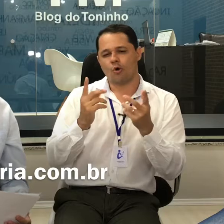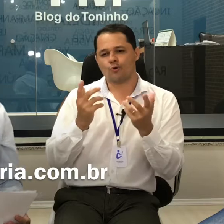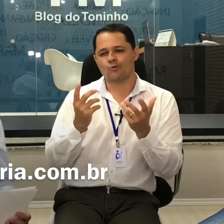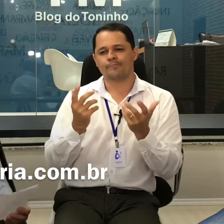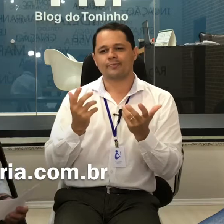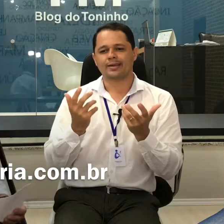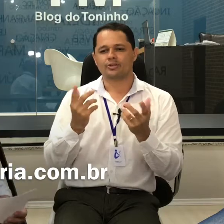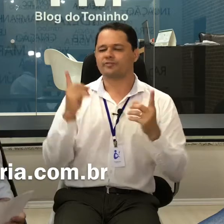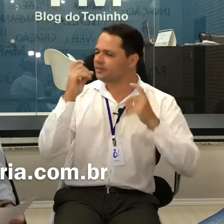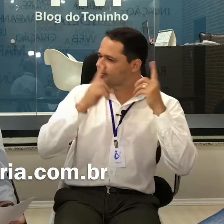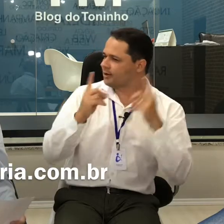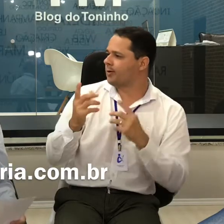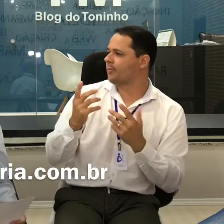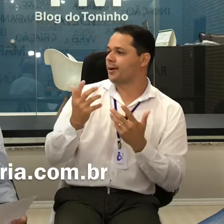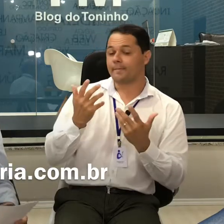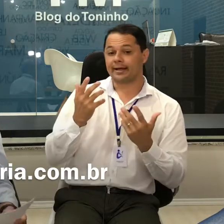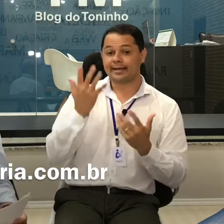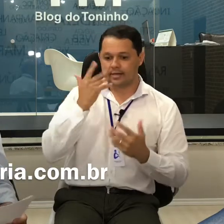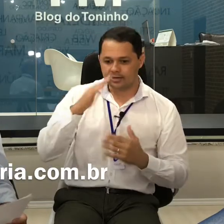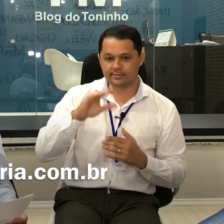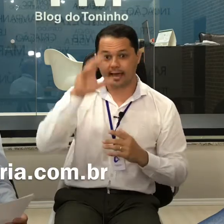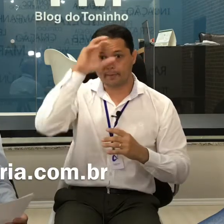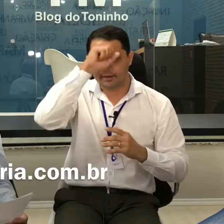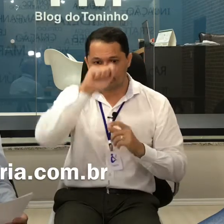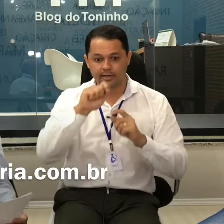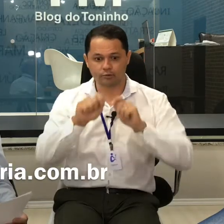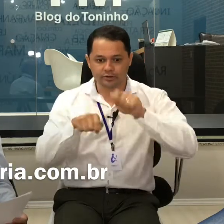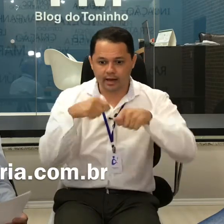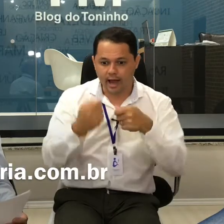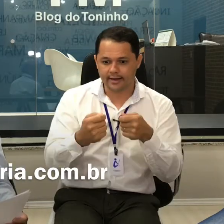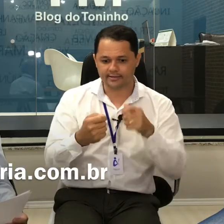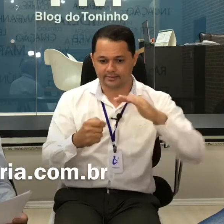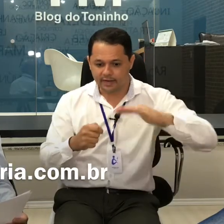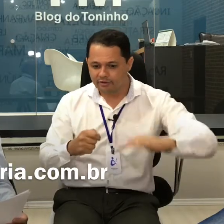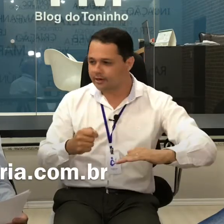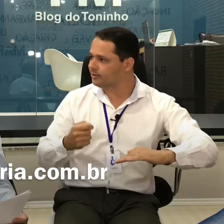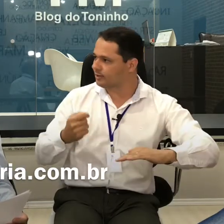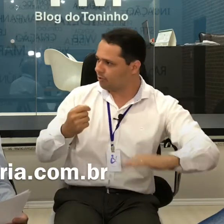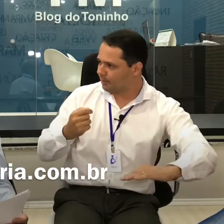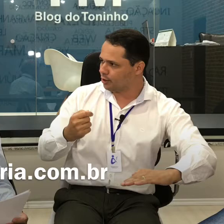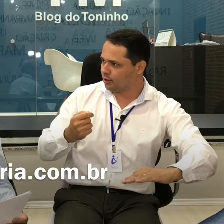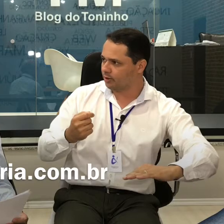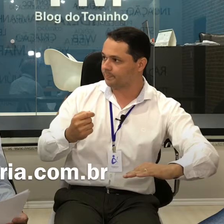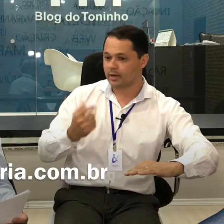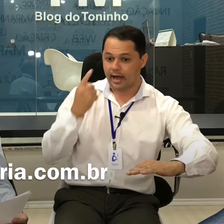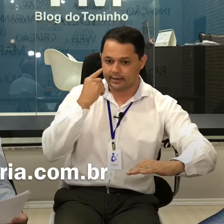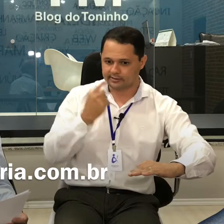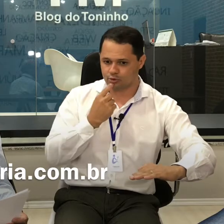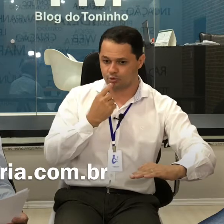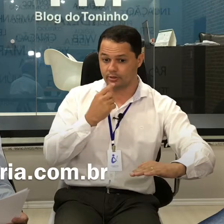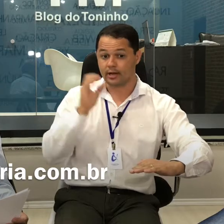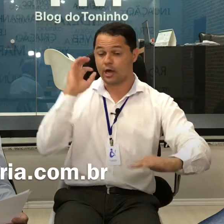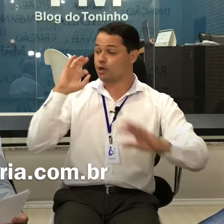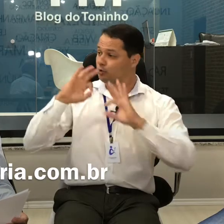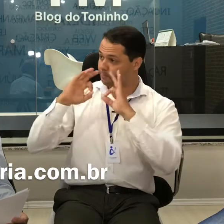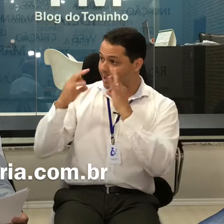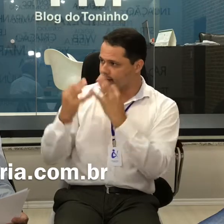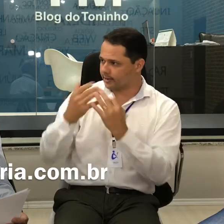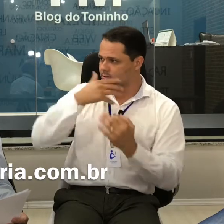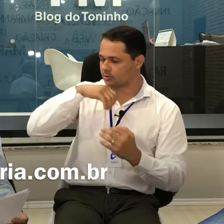ou diversão para a criança, ela aprender os sinais desde pequenininho, a criança surda. E os pais,